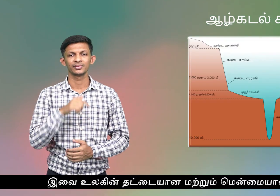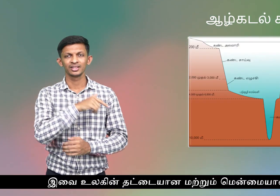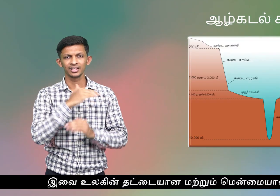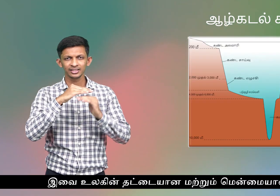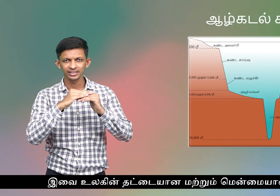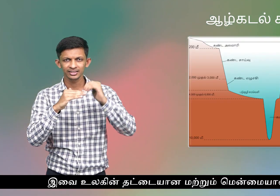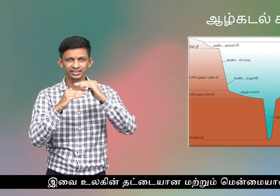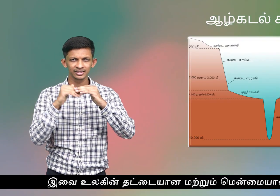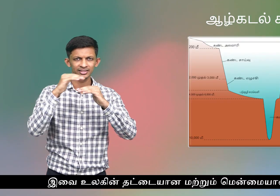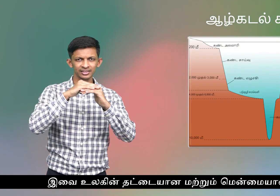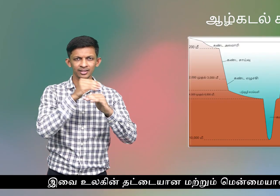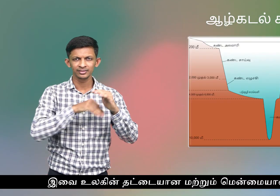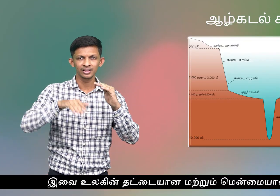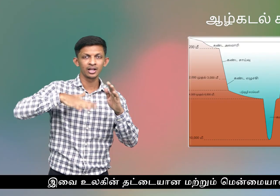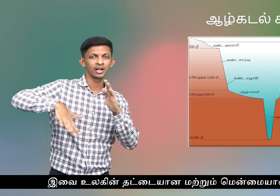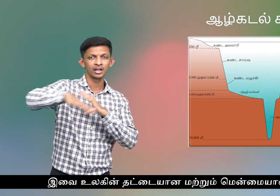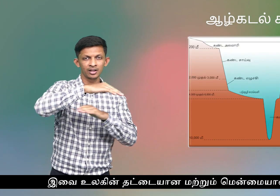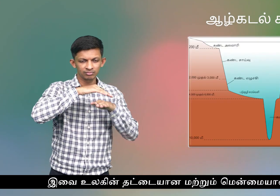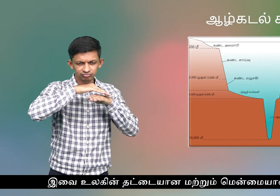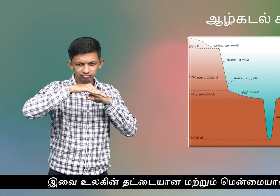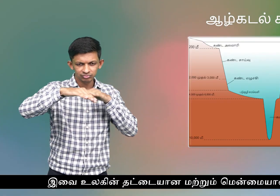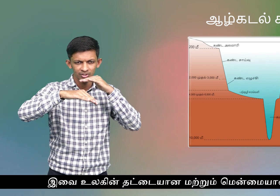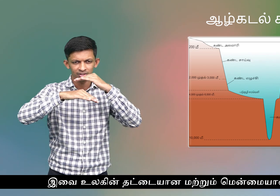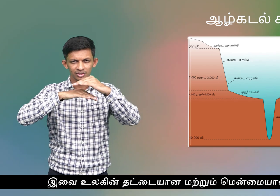இவை உலகின் தட்டையான மற்றும் மென்மையான பகுதிகள்.